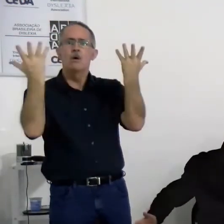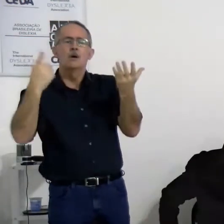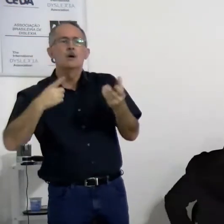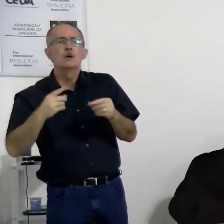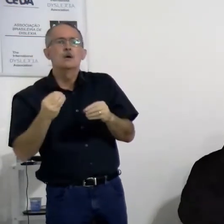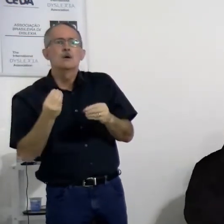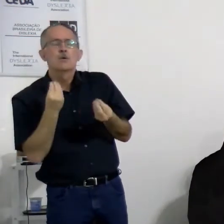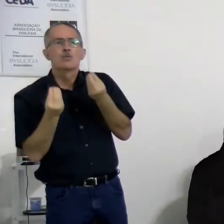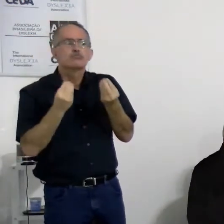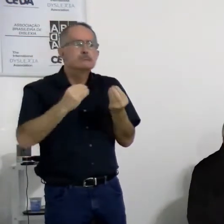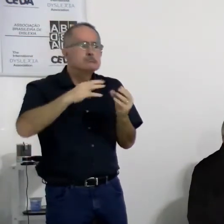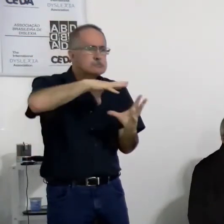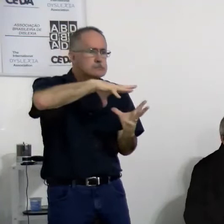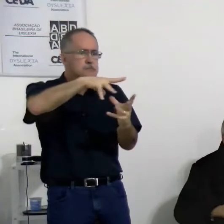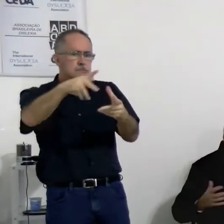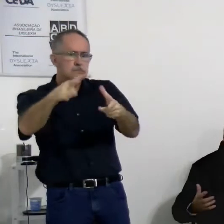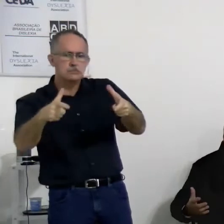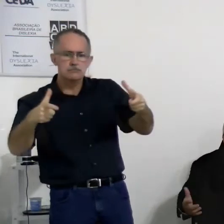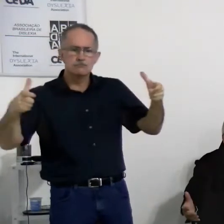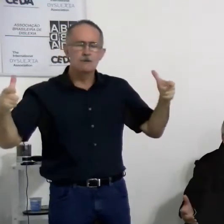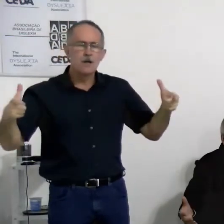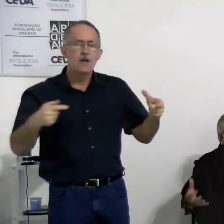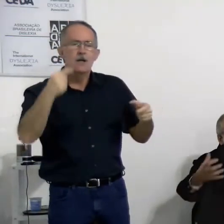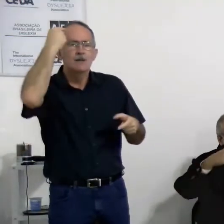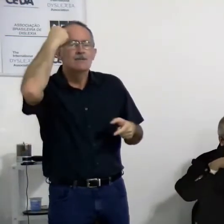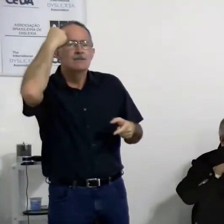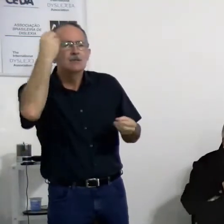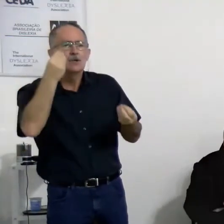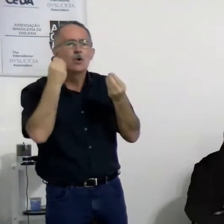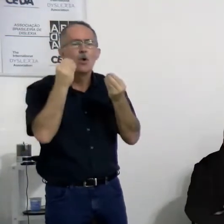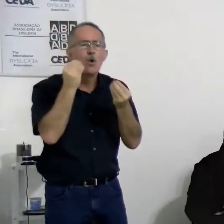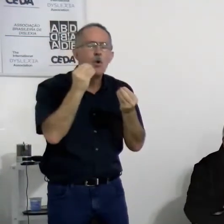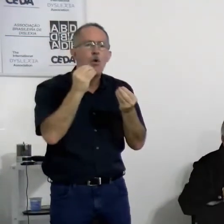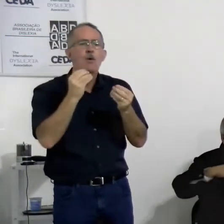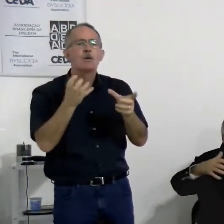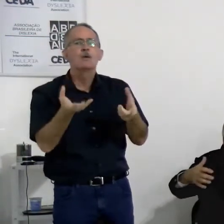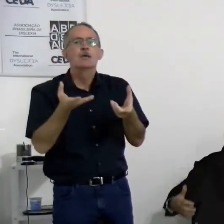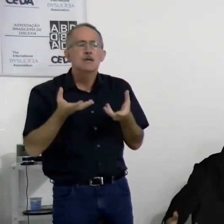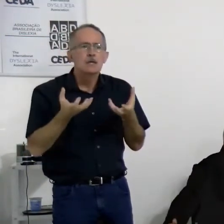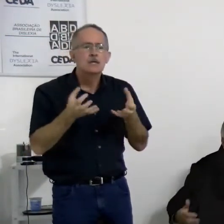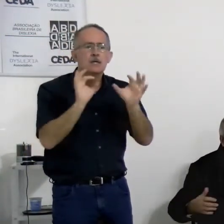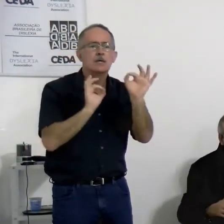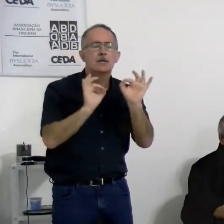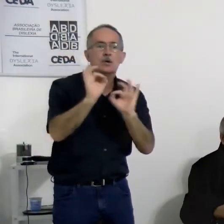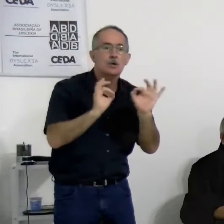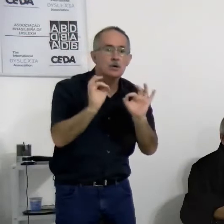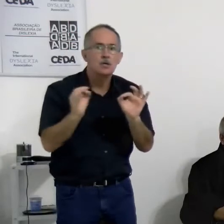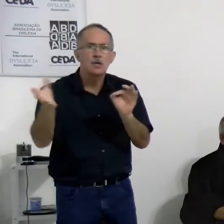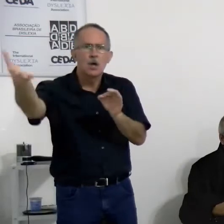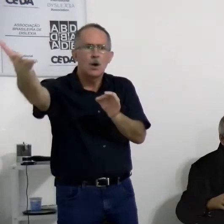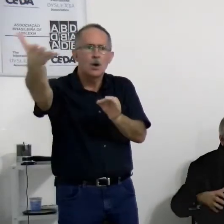brotinhos no mundo todo. E ele decidiu, portanto, coordenar a ação, acolher